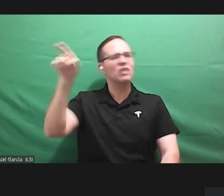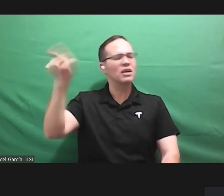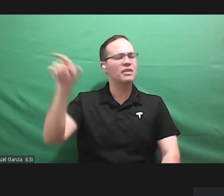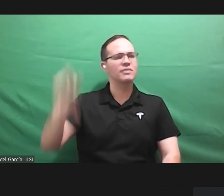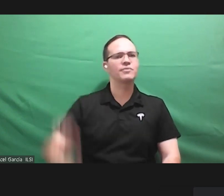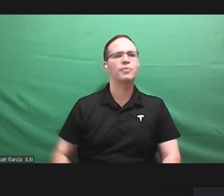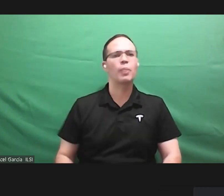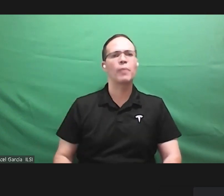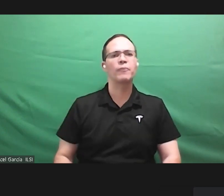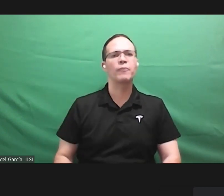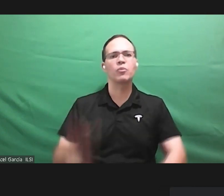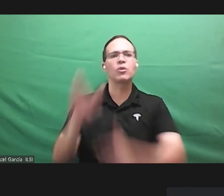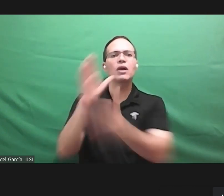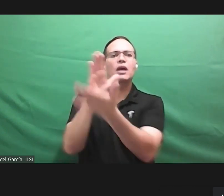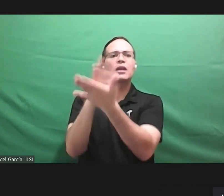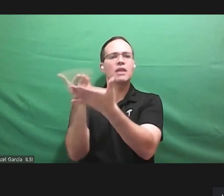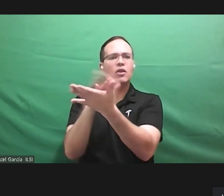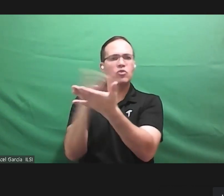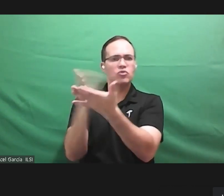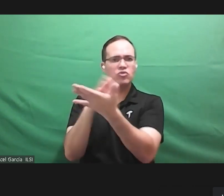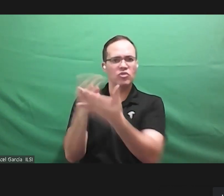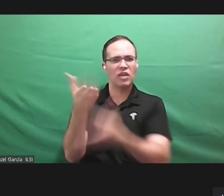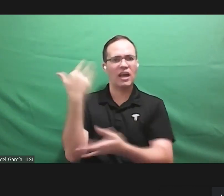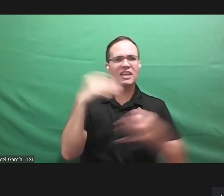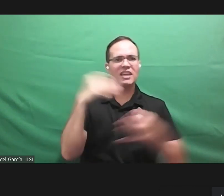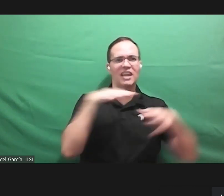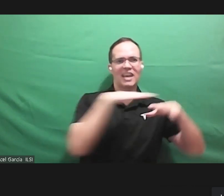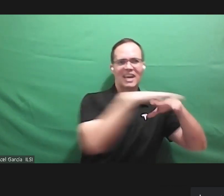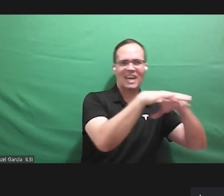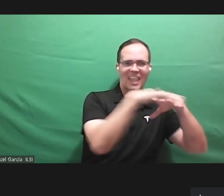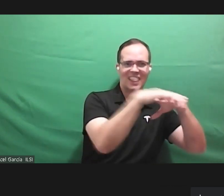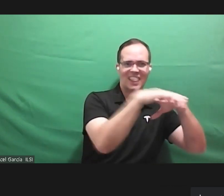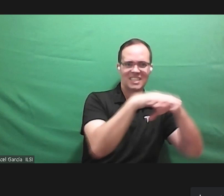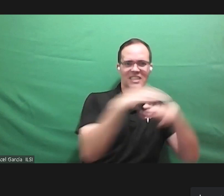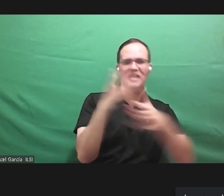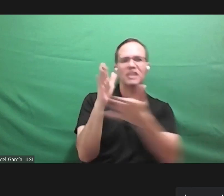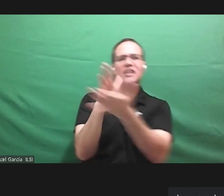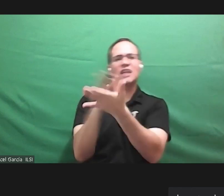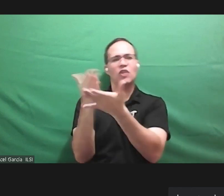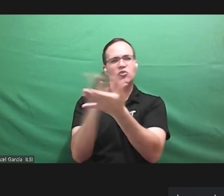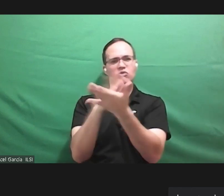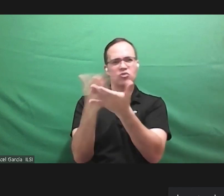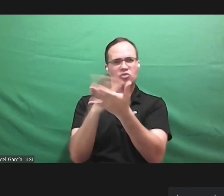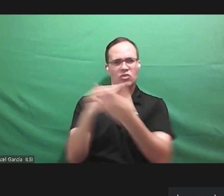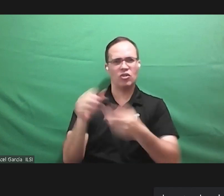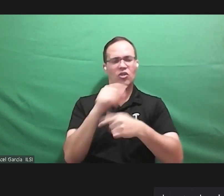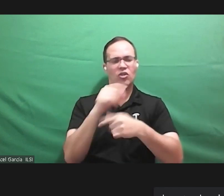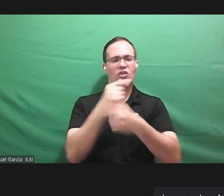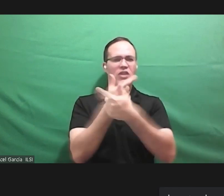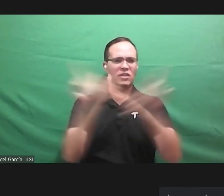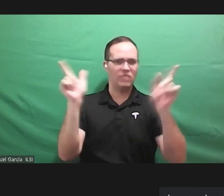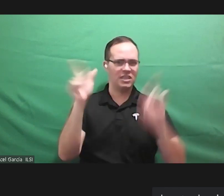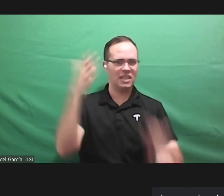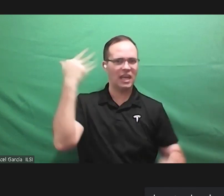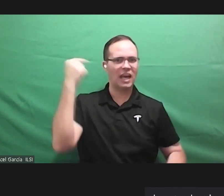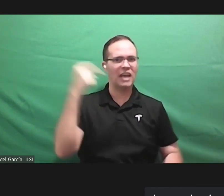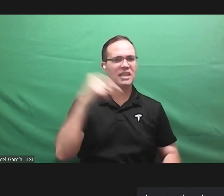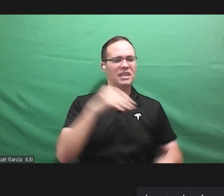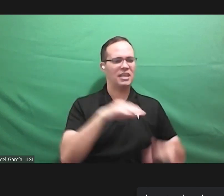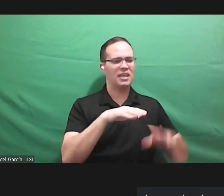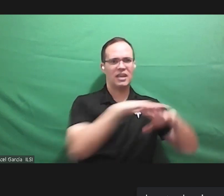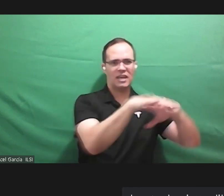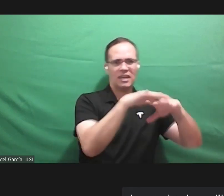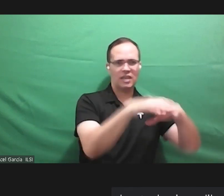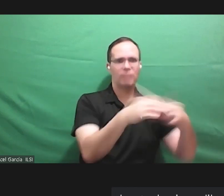traducciones libres que también hizo también Riadis de algún curso que pudimos patrocinar alguna vez y como dije, también está abierto a